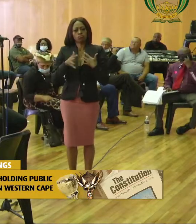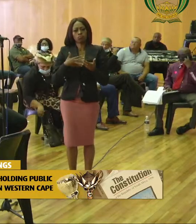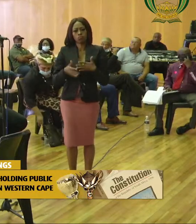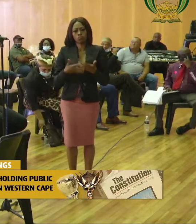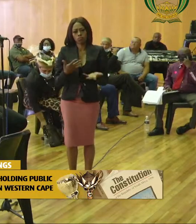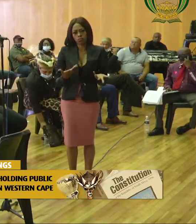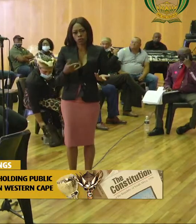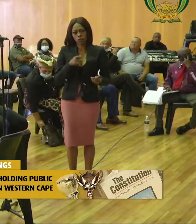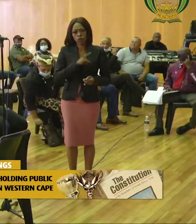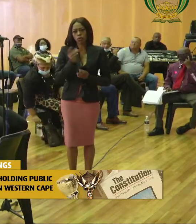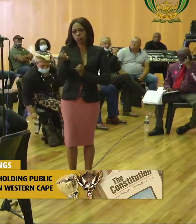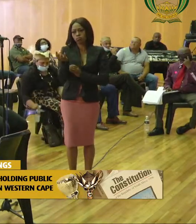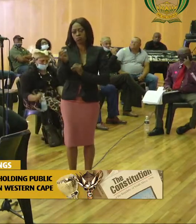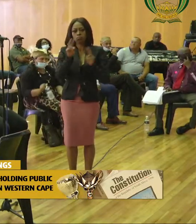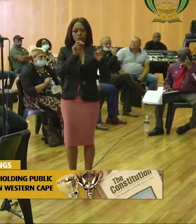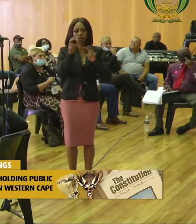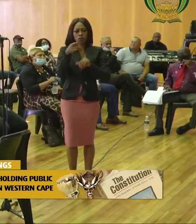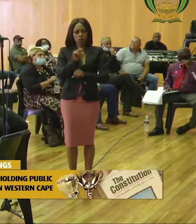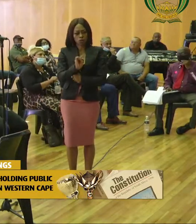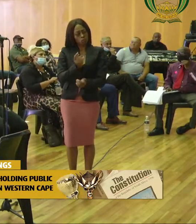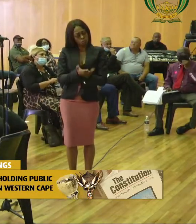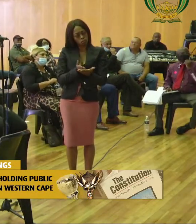talk to the issues.